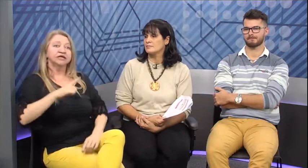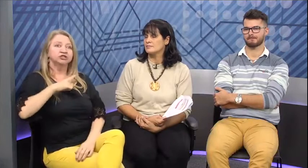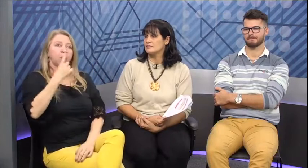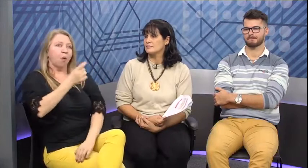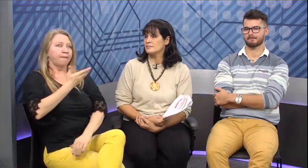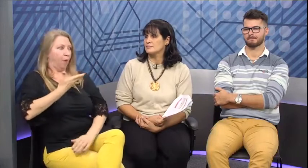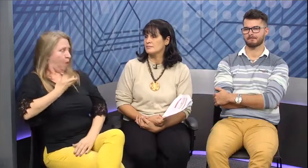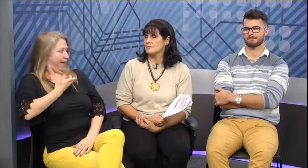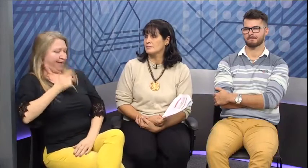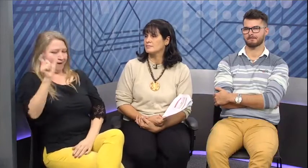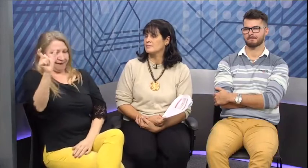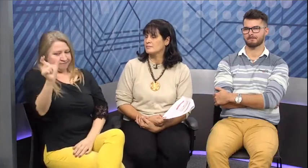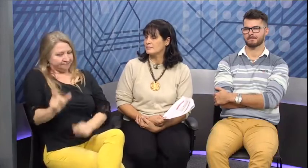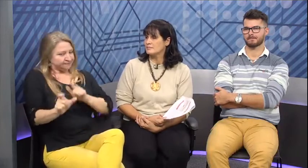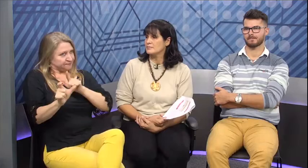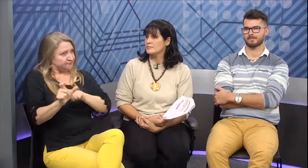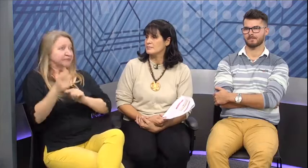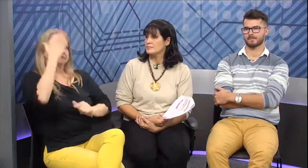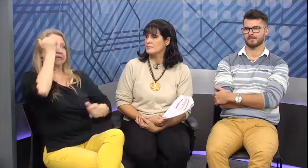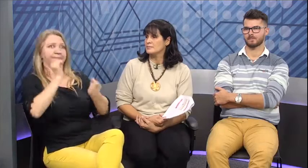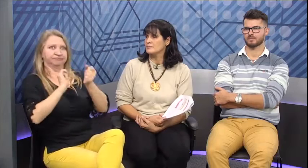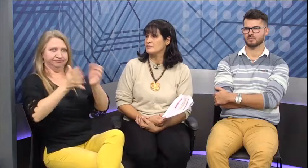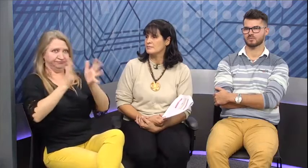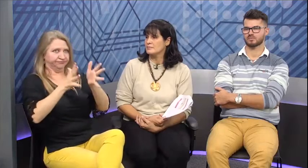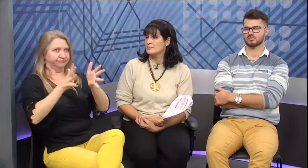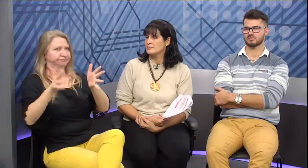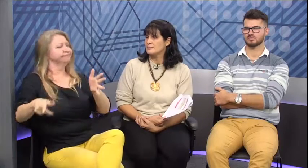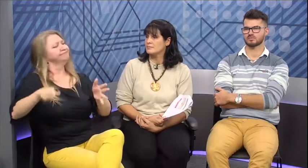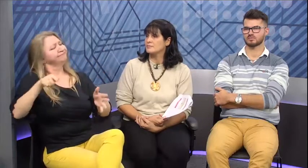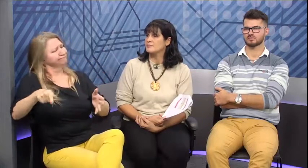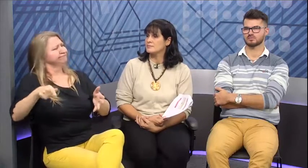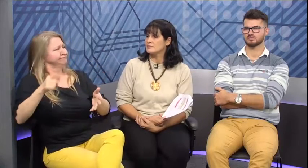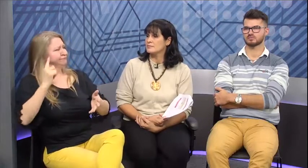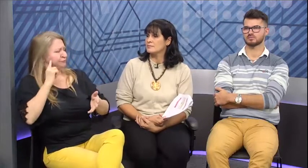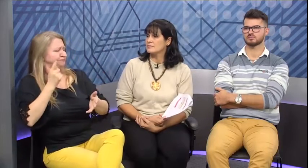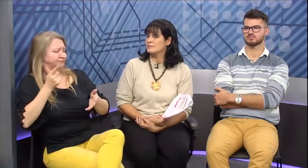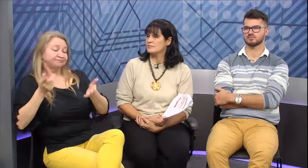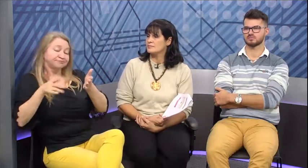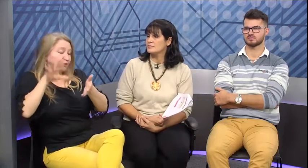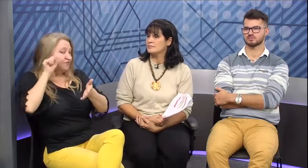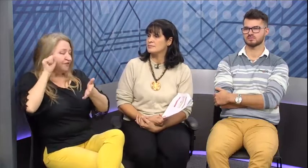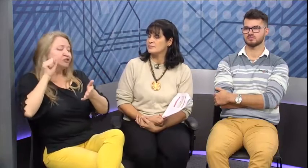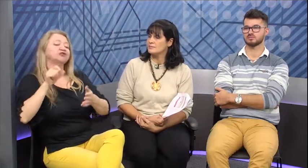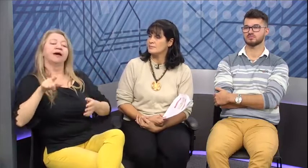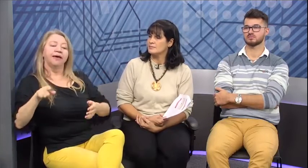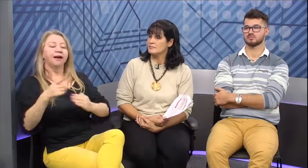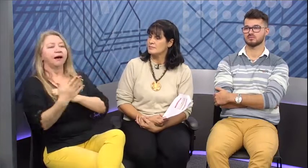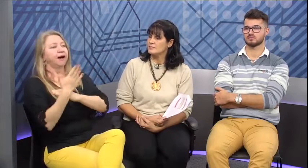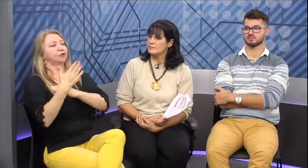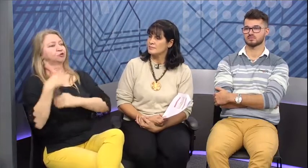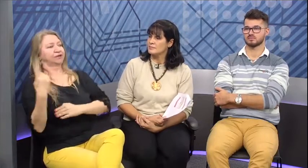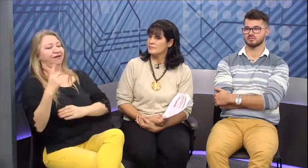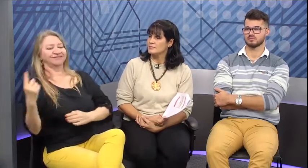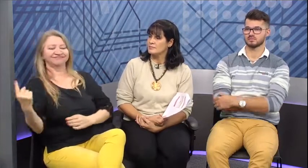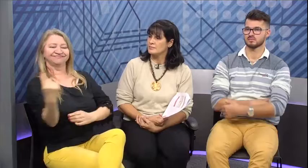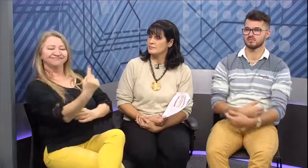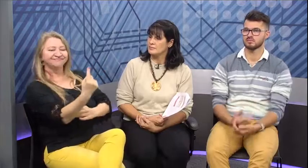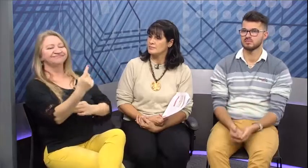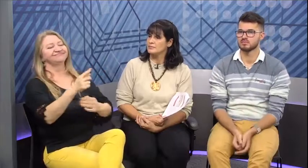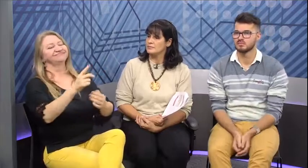que era um aluno surdo, mas eu tinha uma colega que sabia Libras, né? E ela é ouvinte, então ela